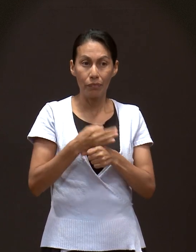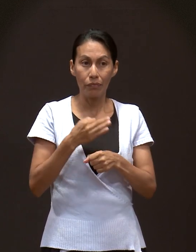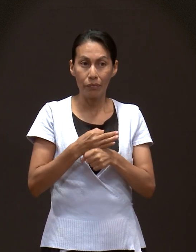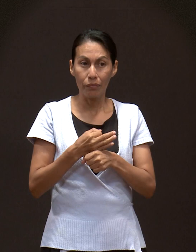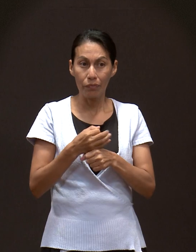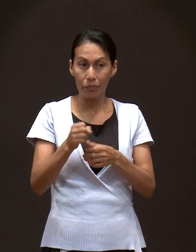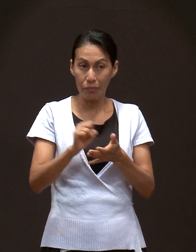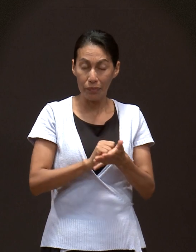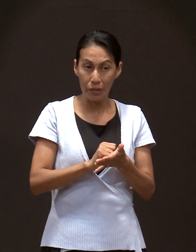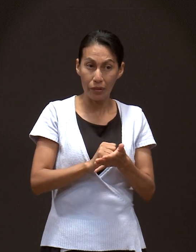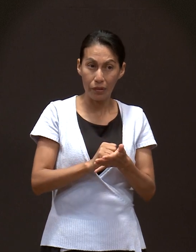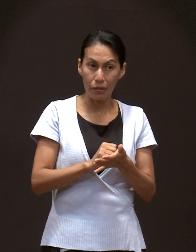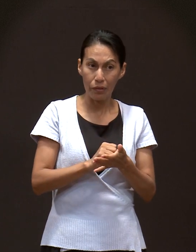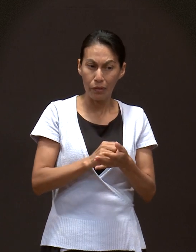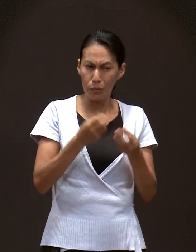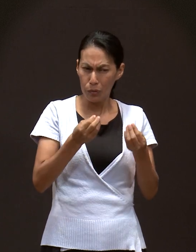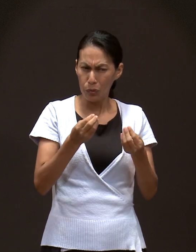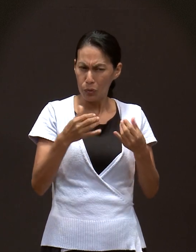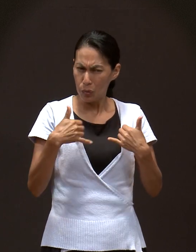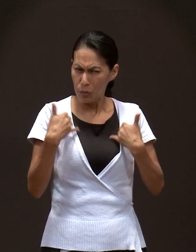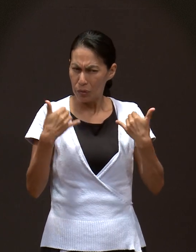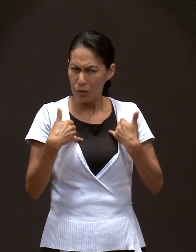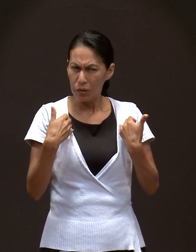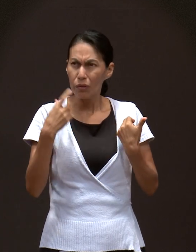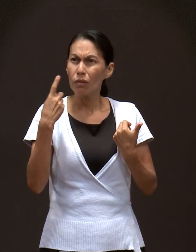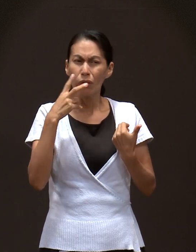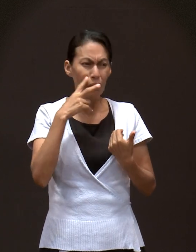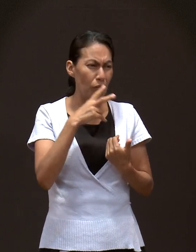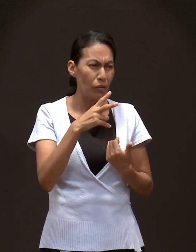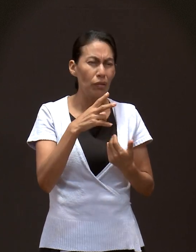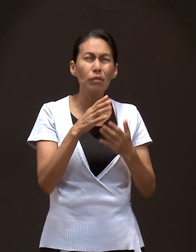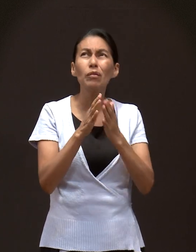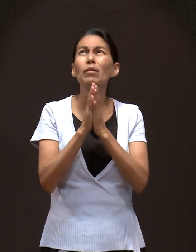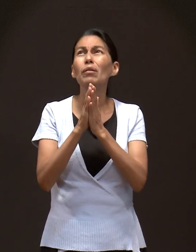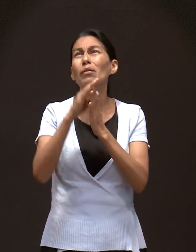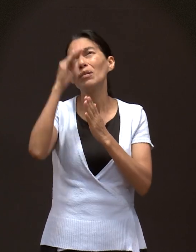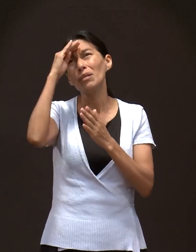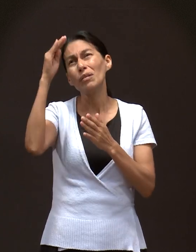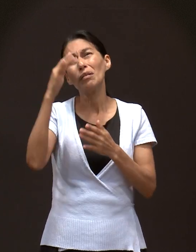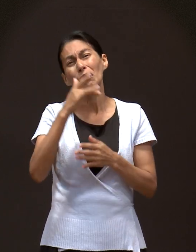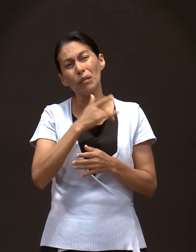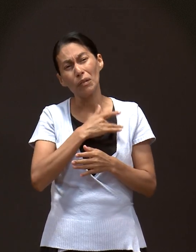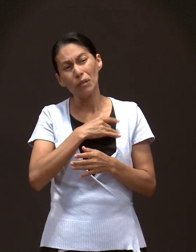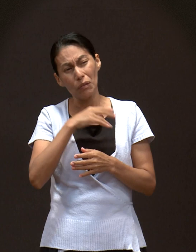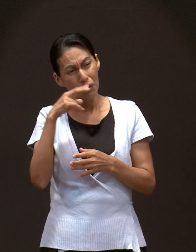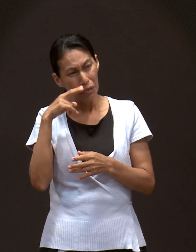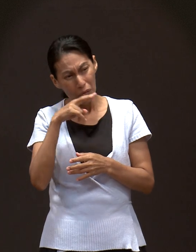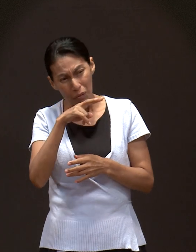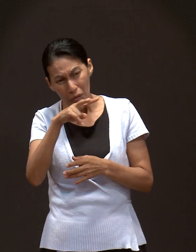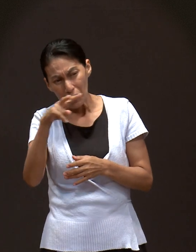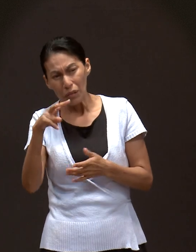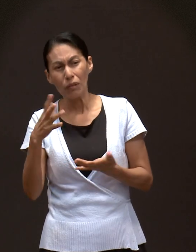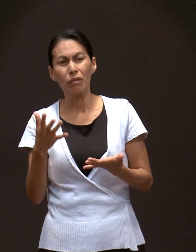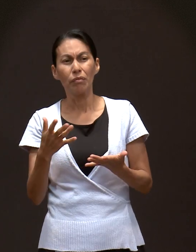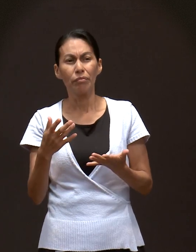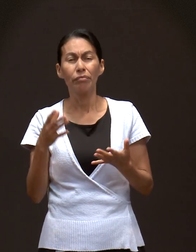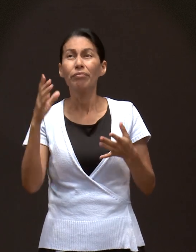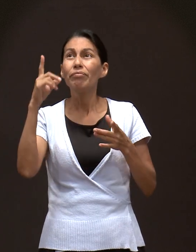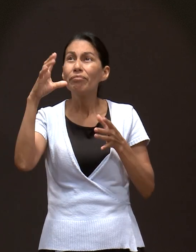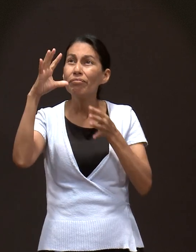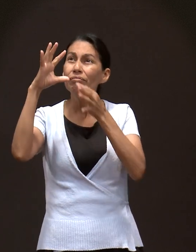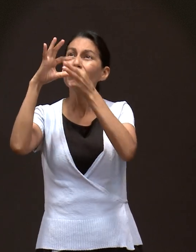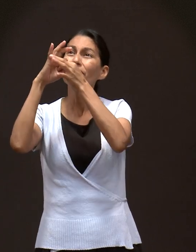este semestre ya han llegado muchos y yo los observo y digo, Señor, mira los corazones. Porque estamos